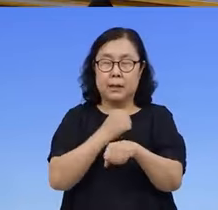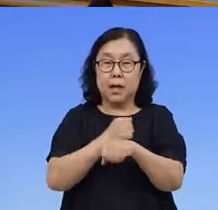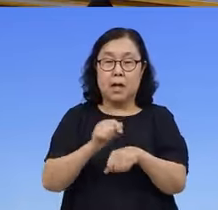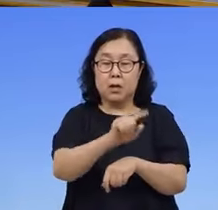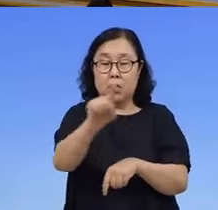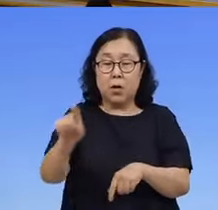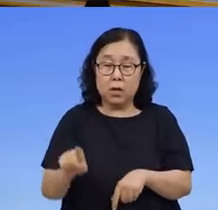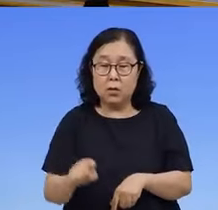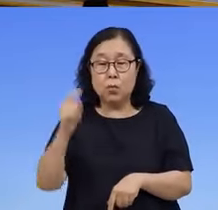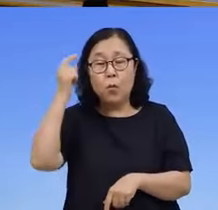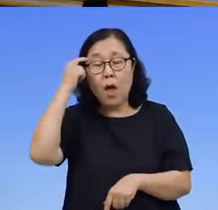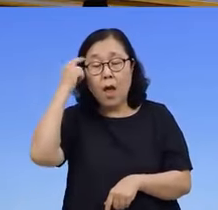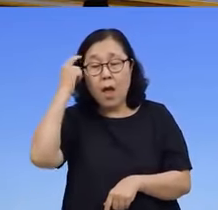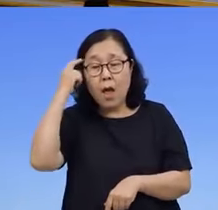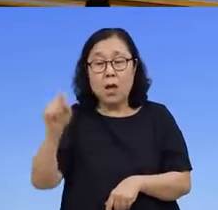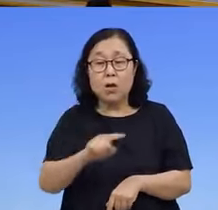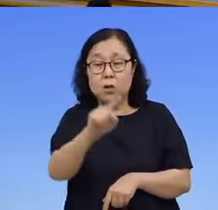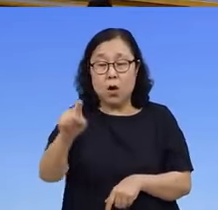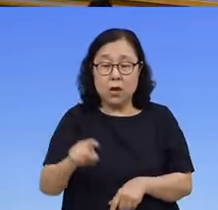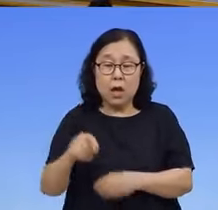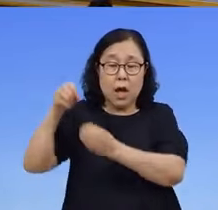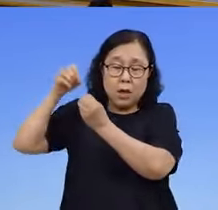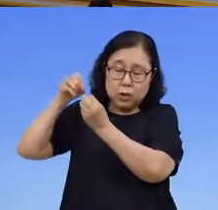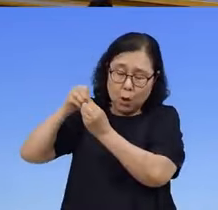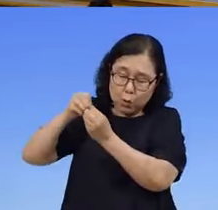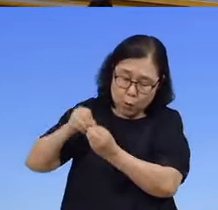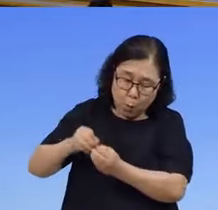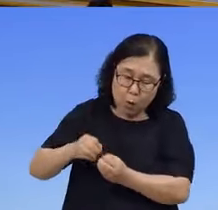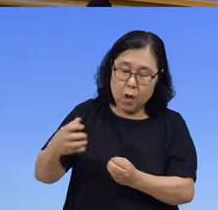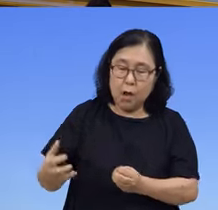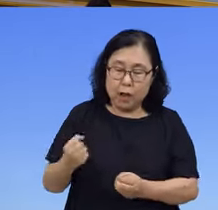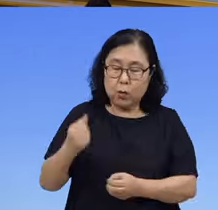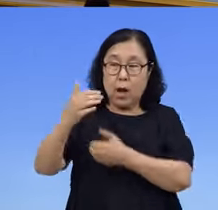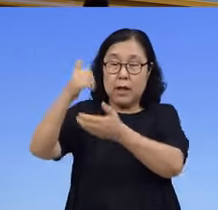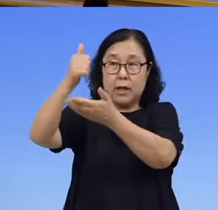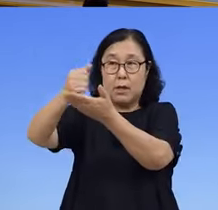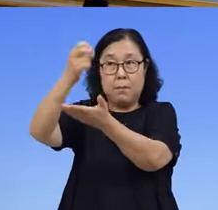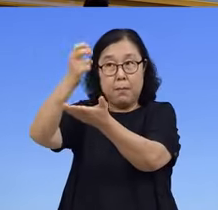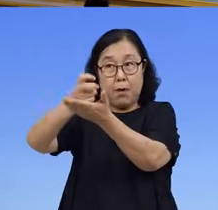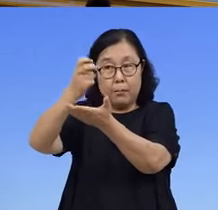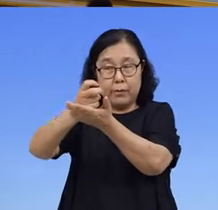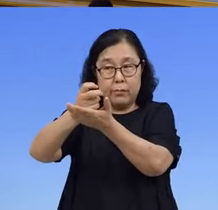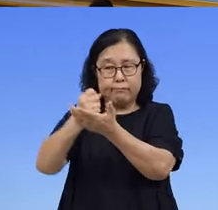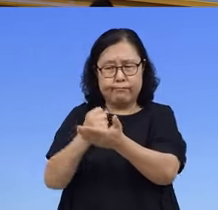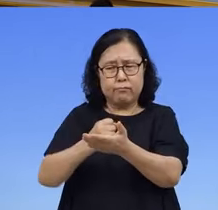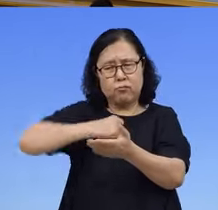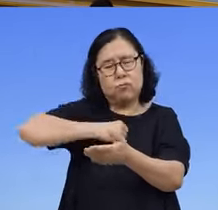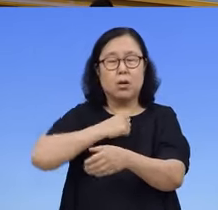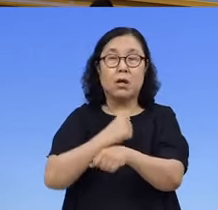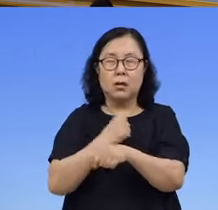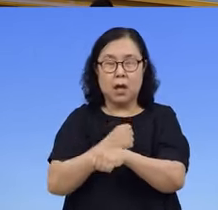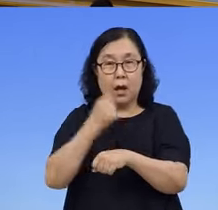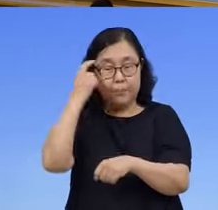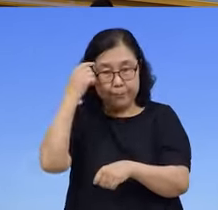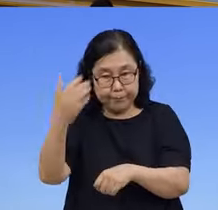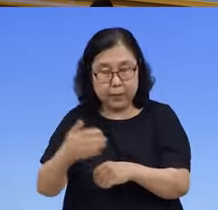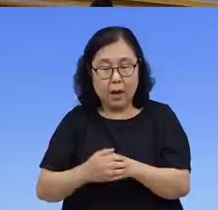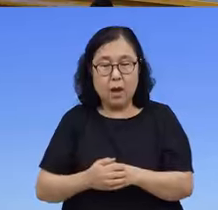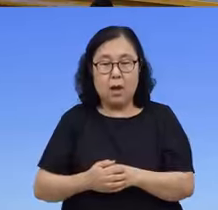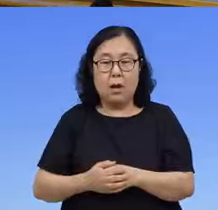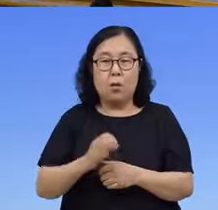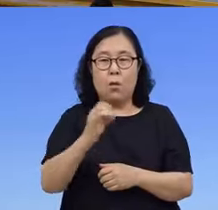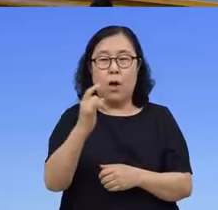대답하여 이르시되 너희는 어찌하여 너희의 전통으로 하나님의 계명을 범하느냐. 그리고 또